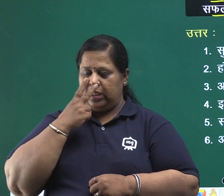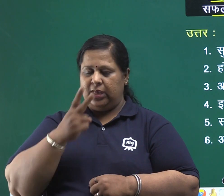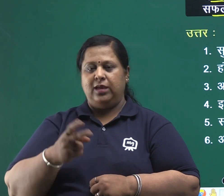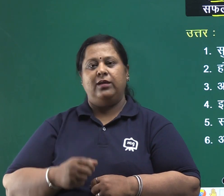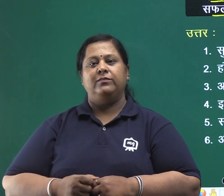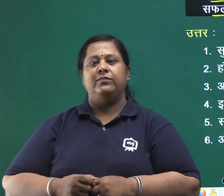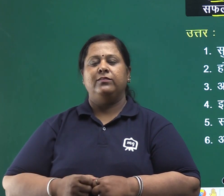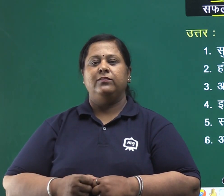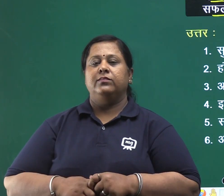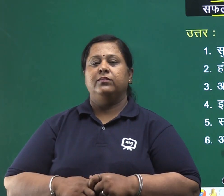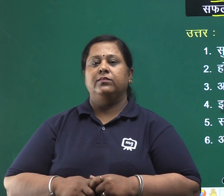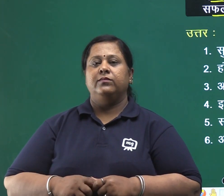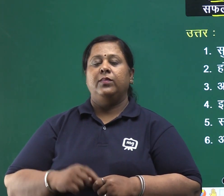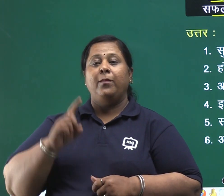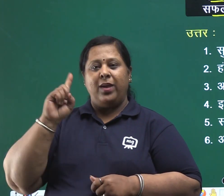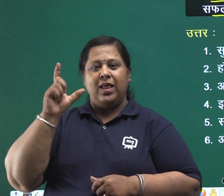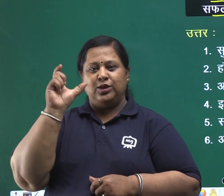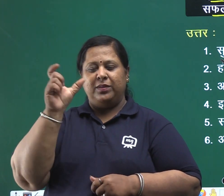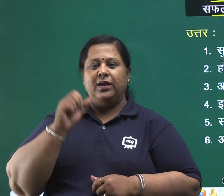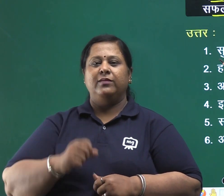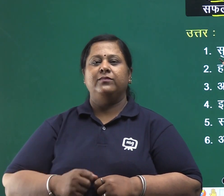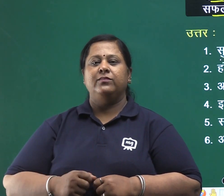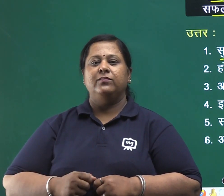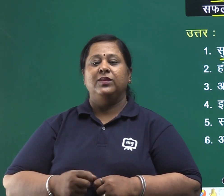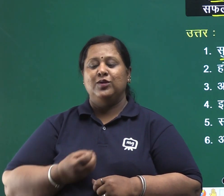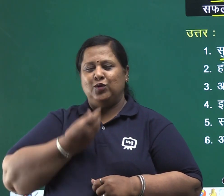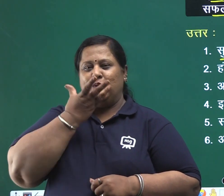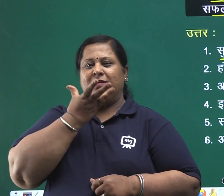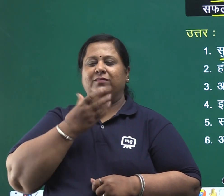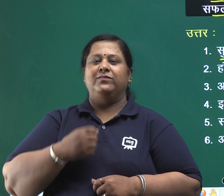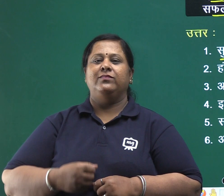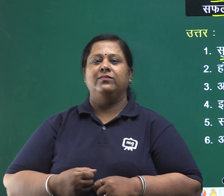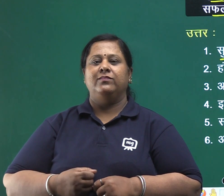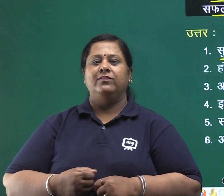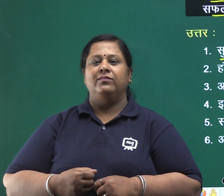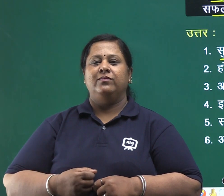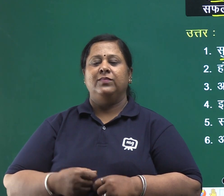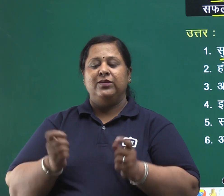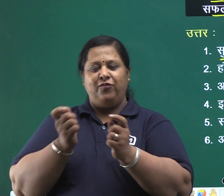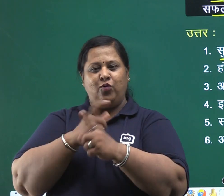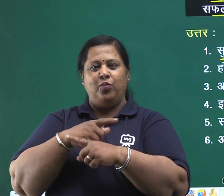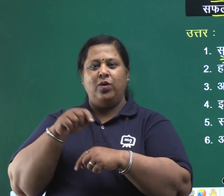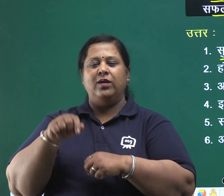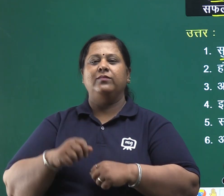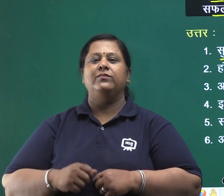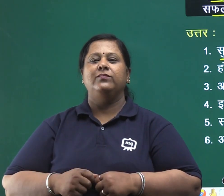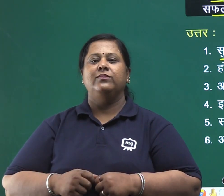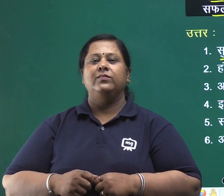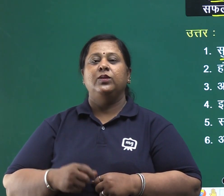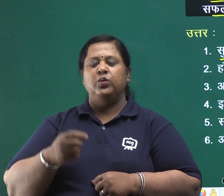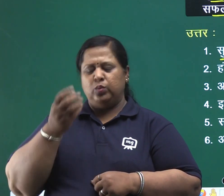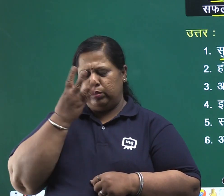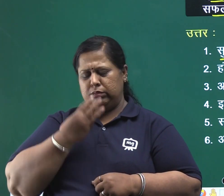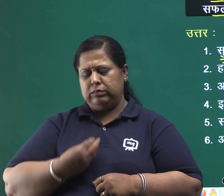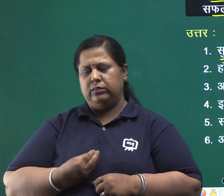देखेंगे। पहला शब्द है सुख, इसका विलोम होगा